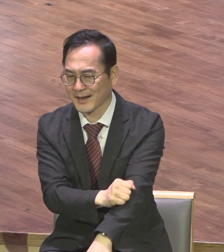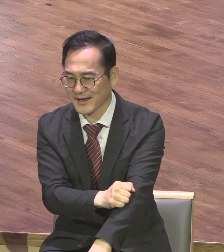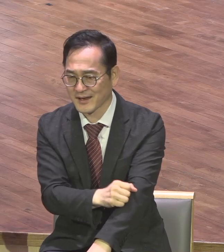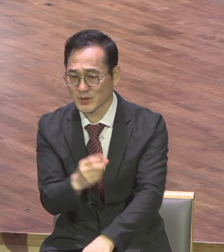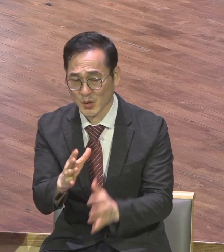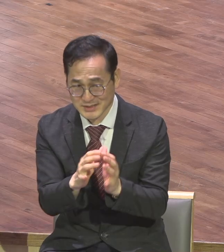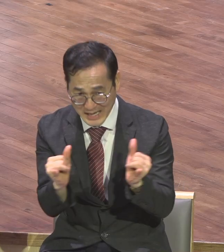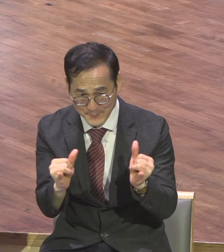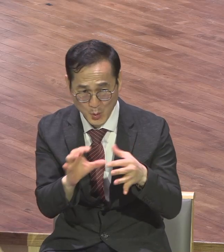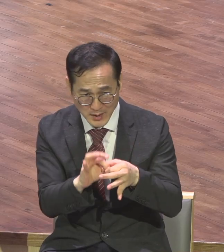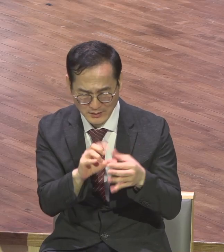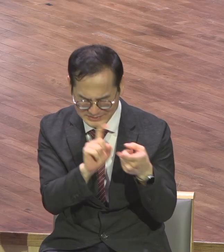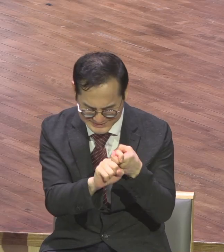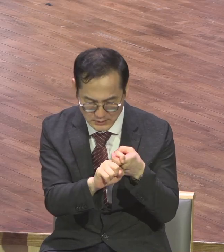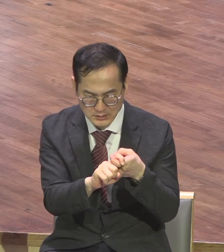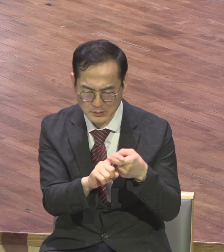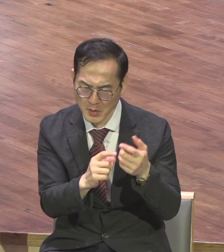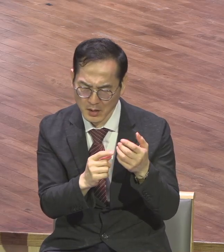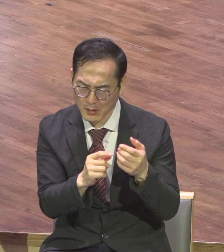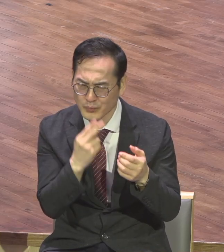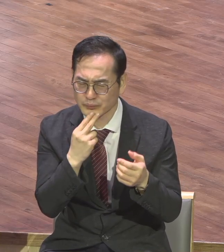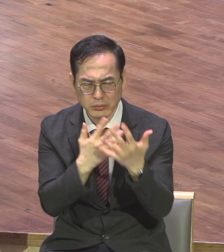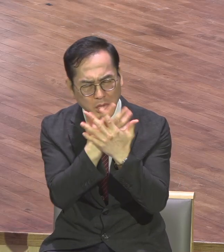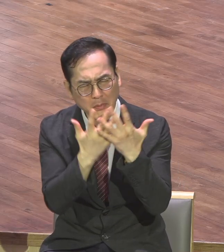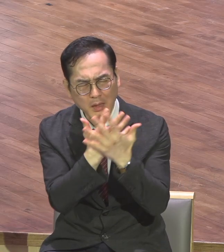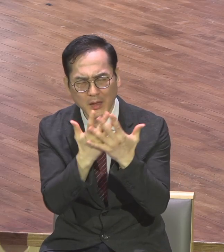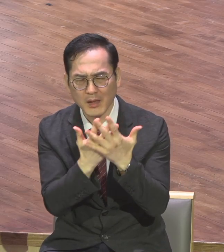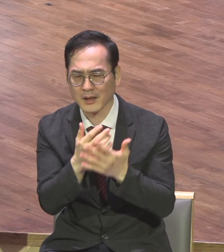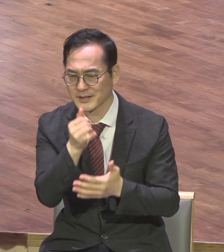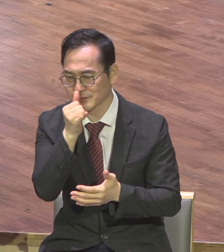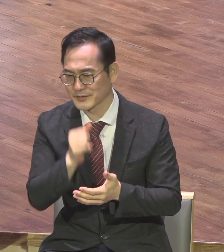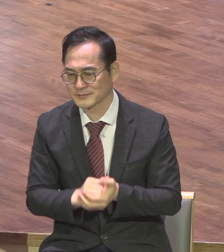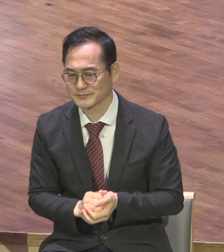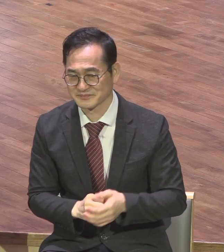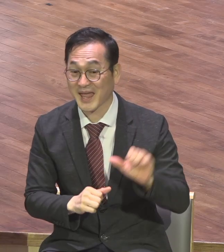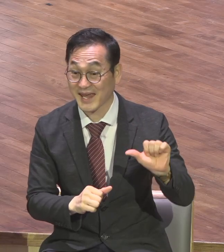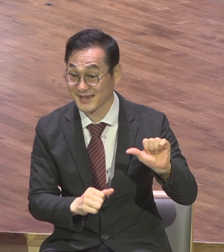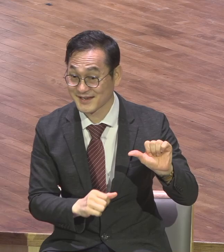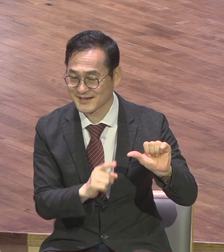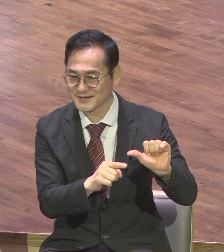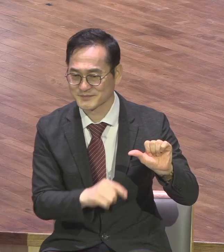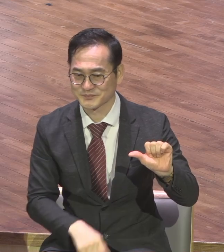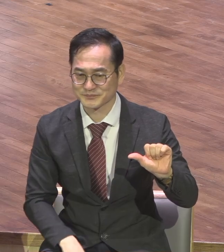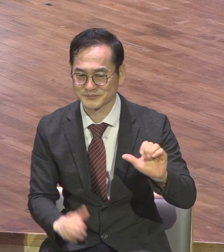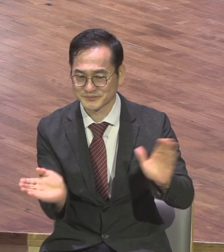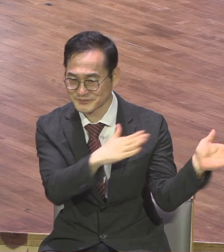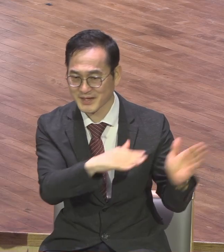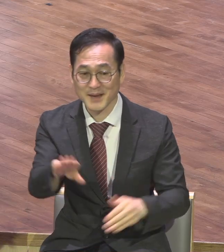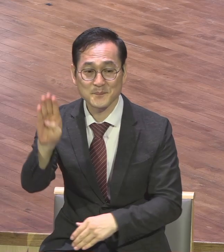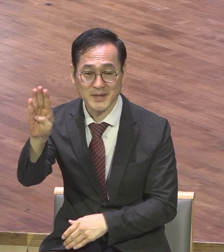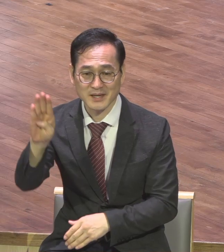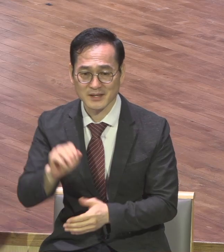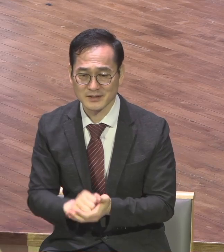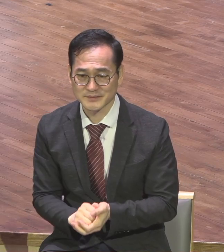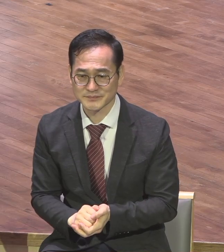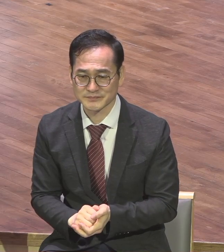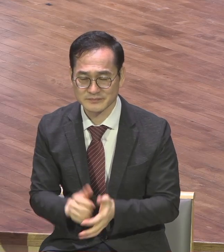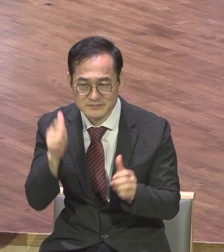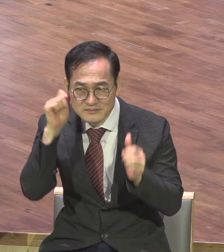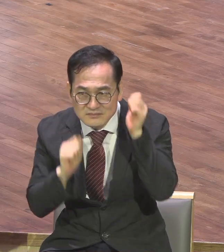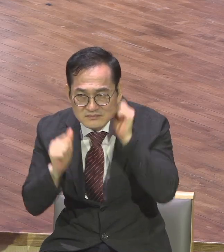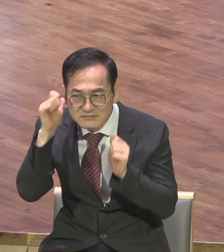인간관계가 어정쩡한 경우가 많다. 이 A형이요. 그 다음 B형, 귀가